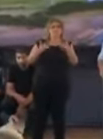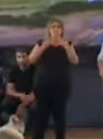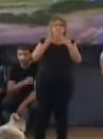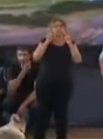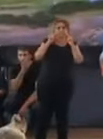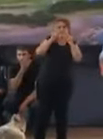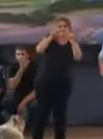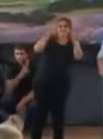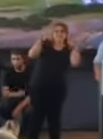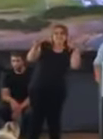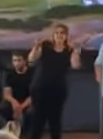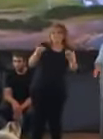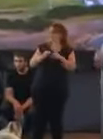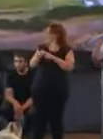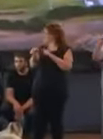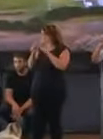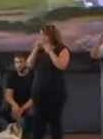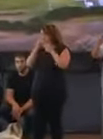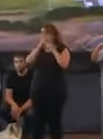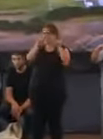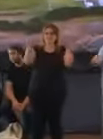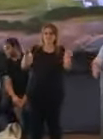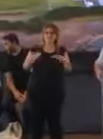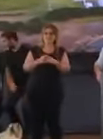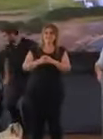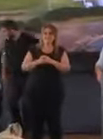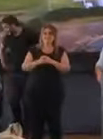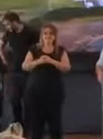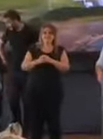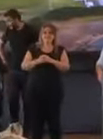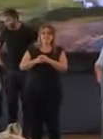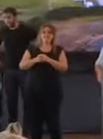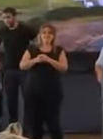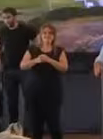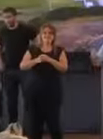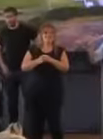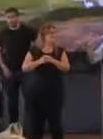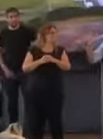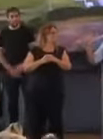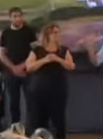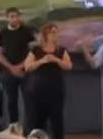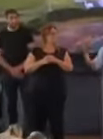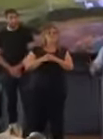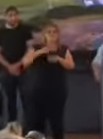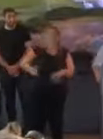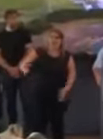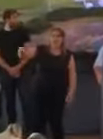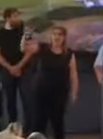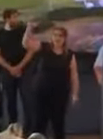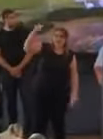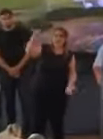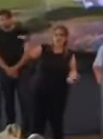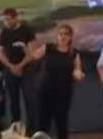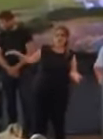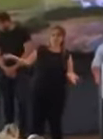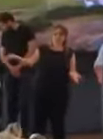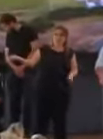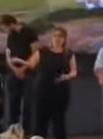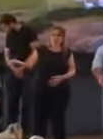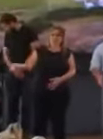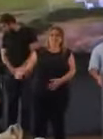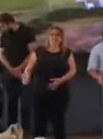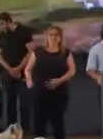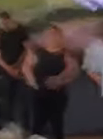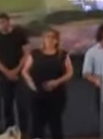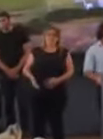Gracias. Ah, nosotros. Nos agachamos. Okay. Oh, oh, bien. Ah, estamos esperando que entre. Sos un tipo alto. Sí, pero...